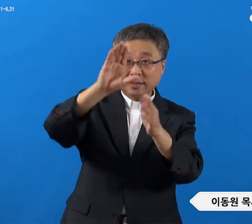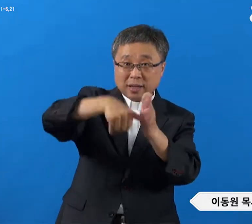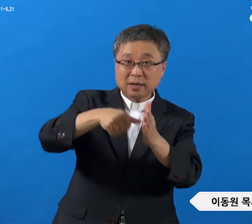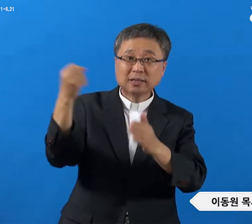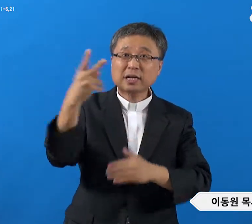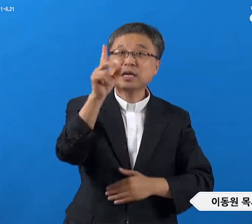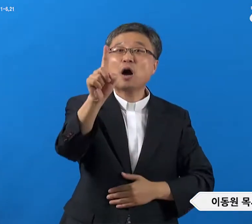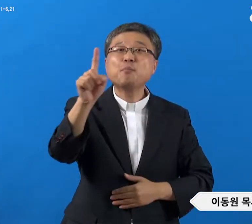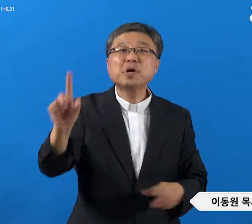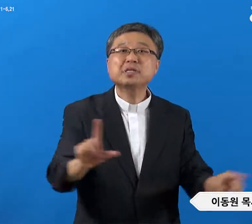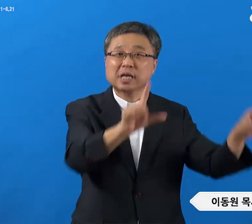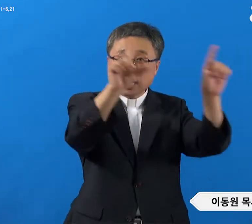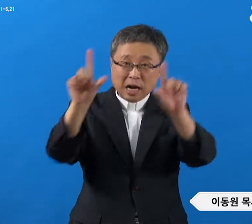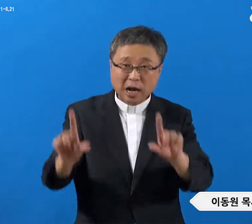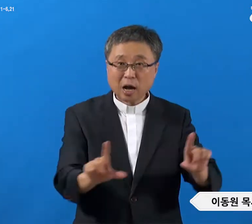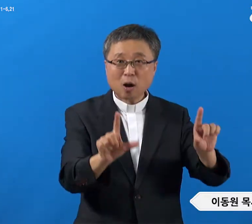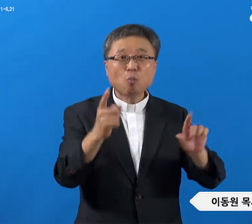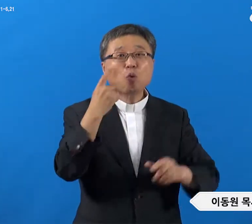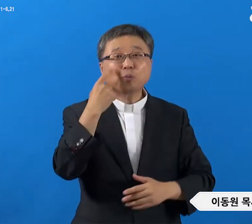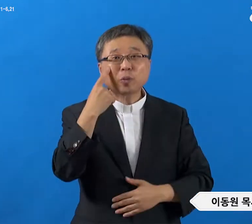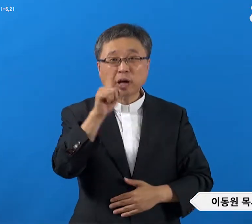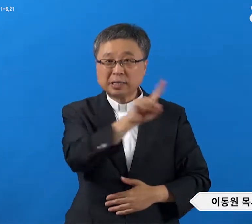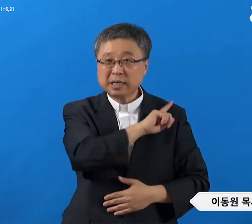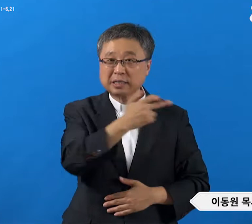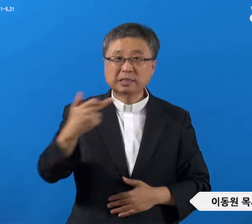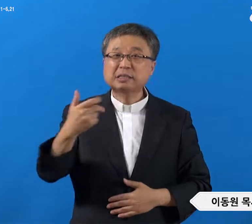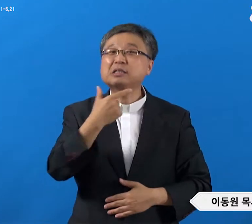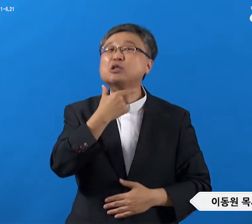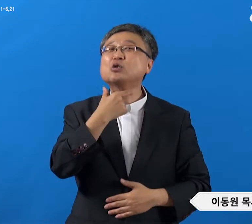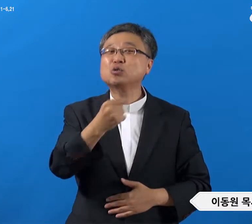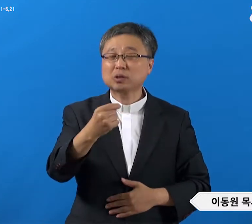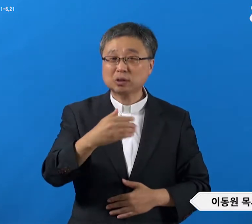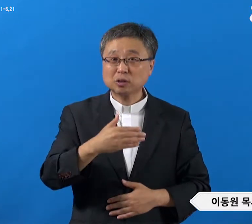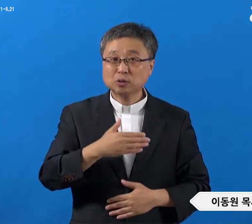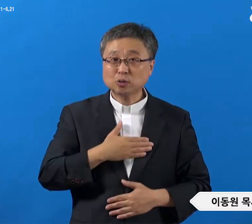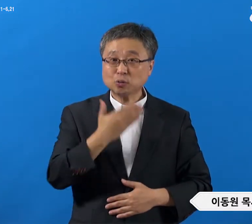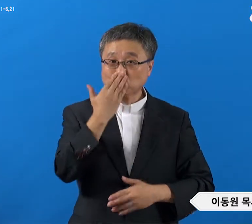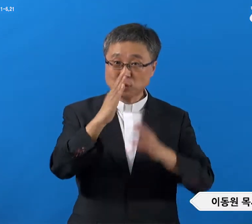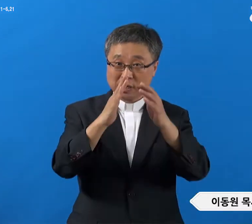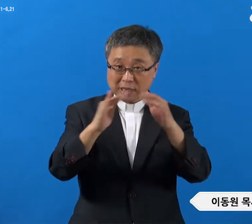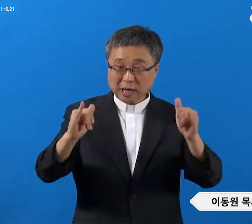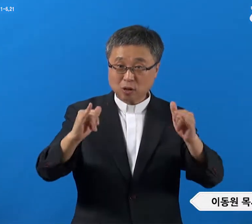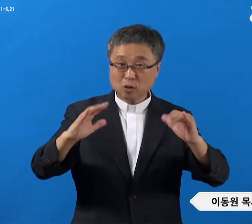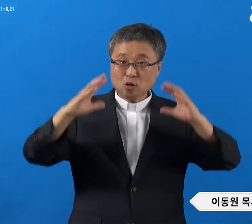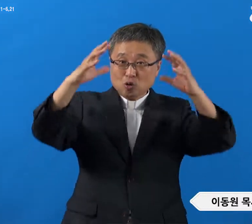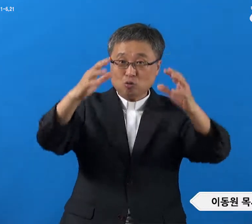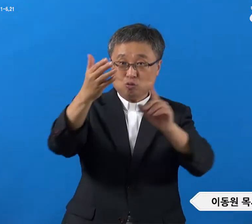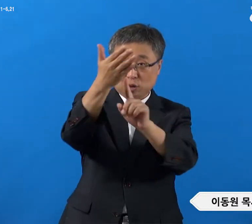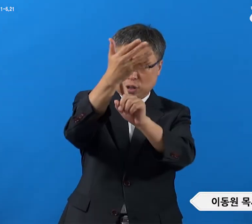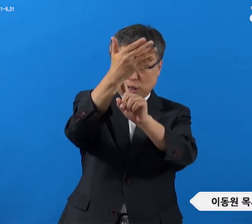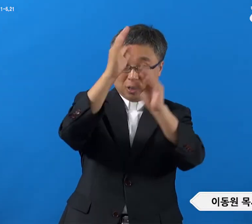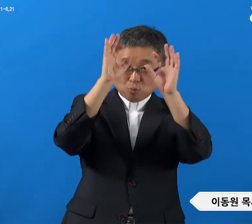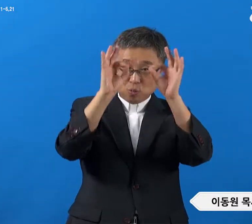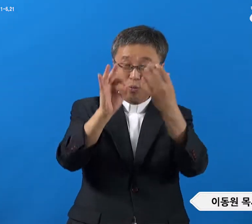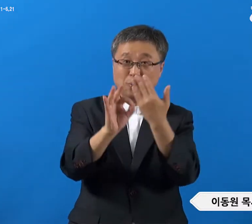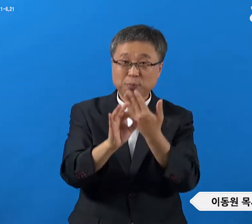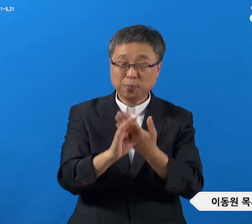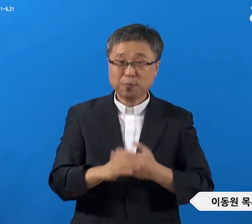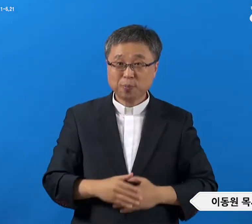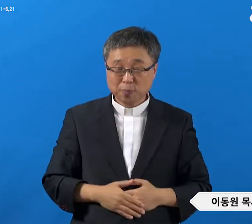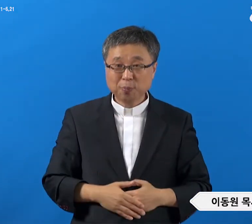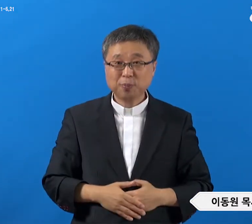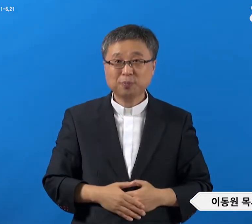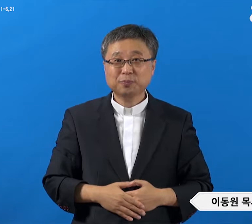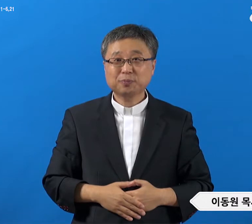가장 커다란 갈망이에요. 그래서 유대나라 국기를 보면 지금도 유대나라 국기는 국기에